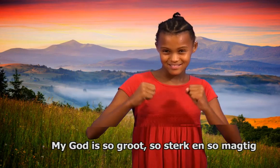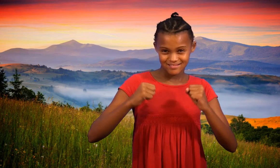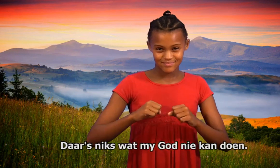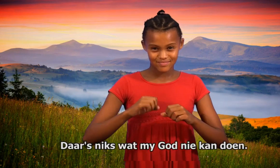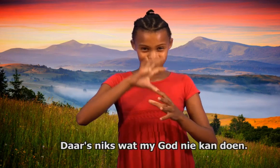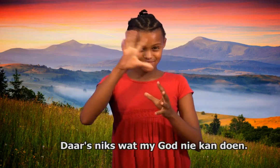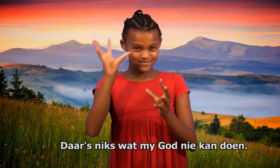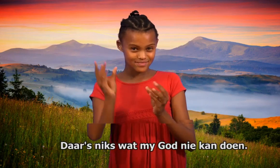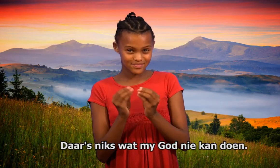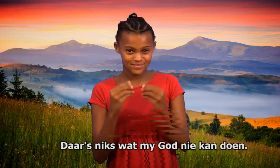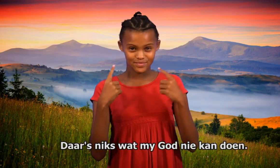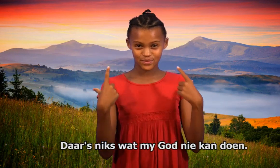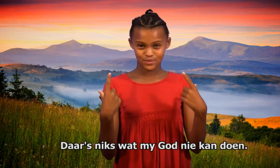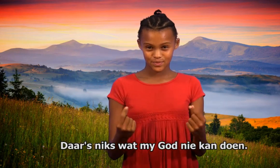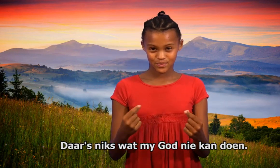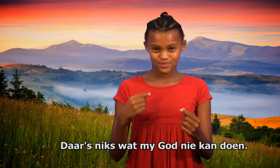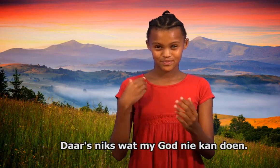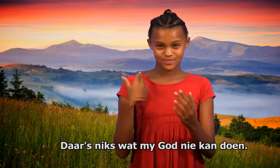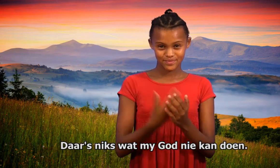daar's niks wat my God nie kan doen.